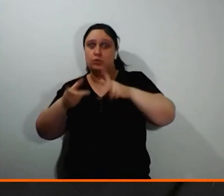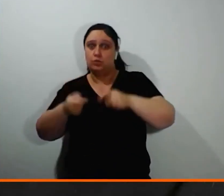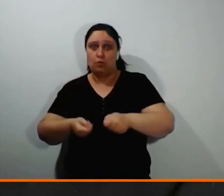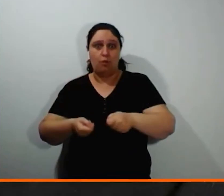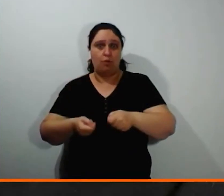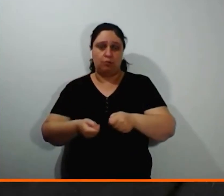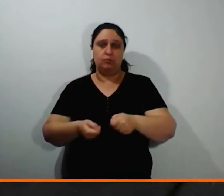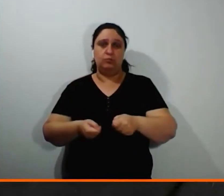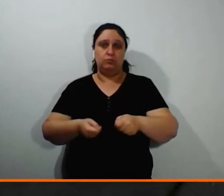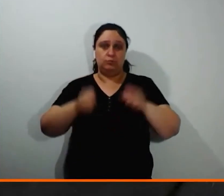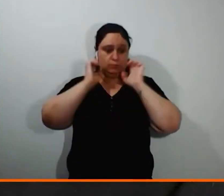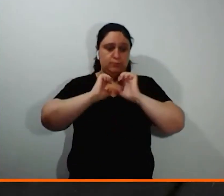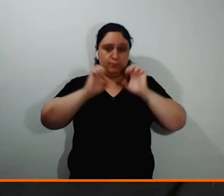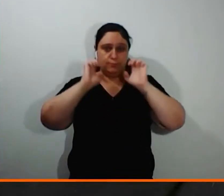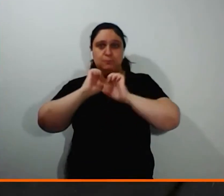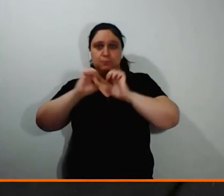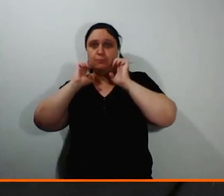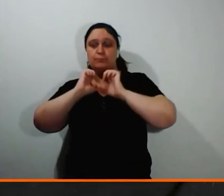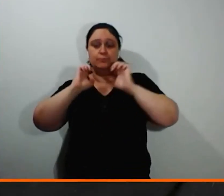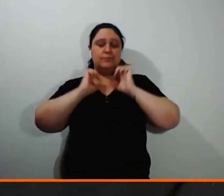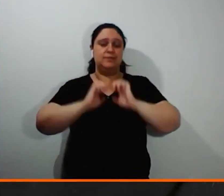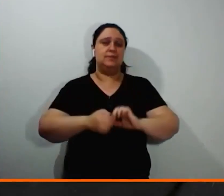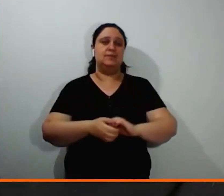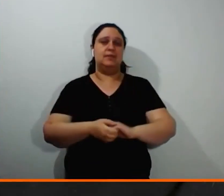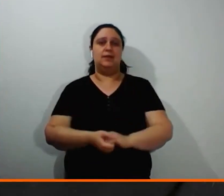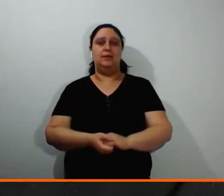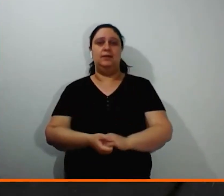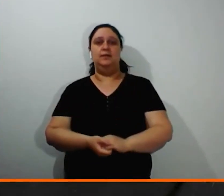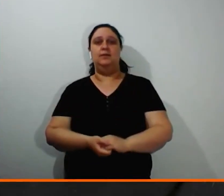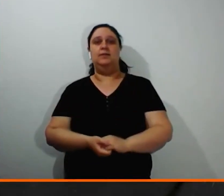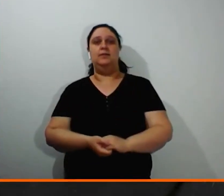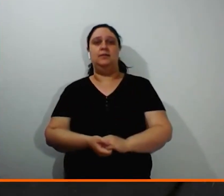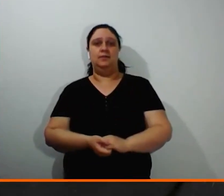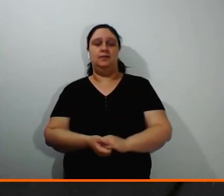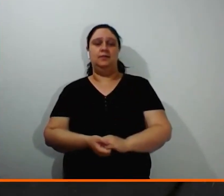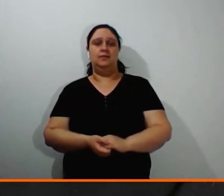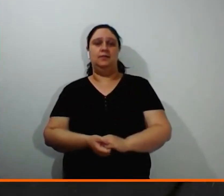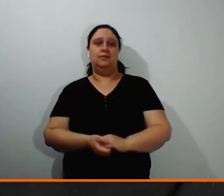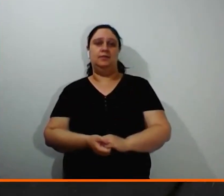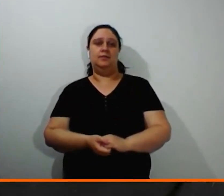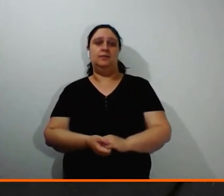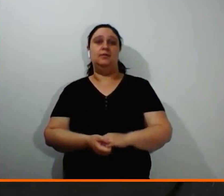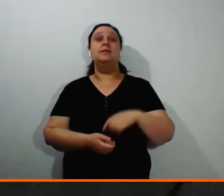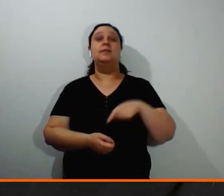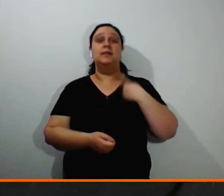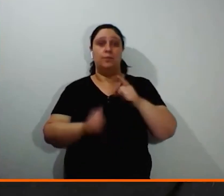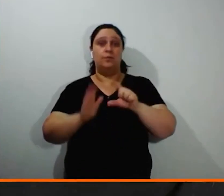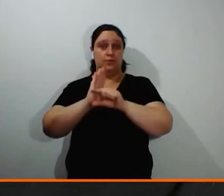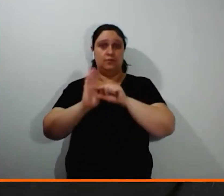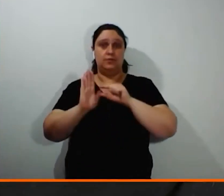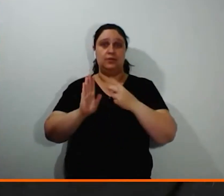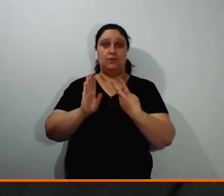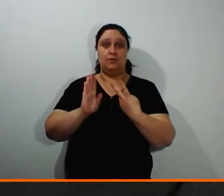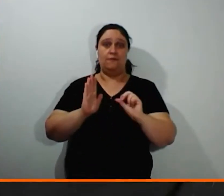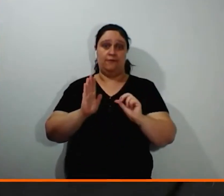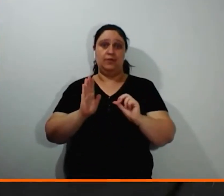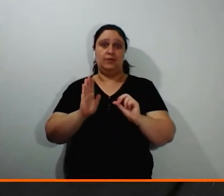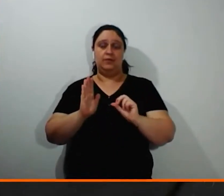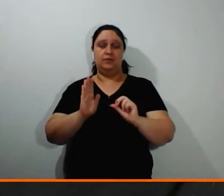é complementado por versículo 20, diz assim: E eles, tendo